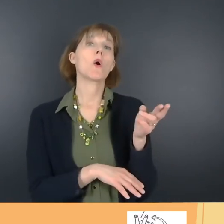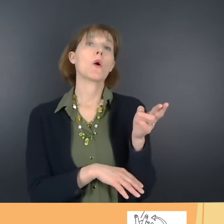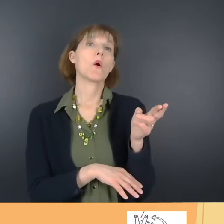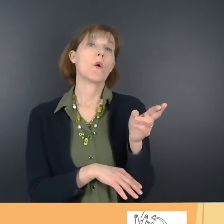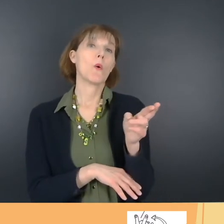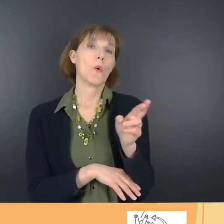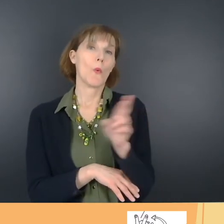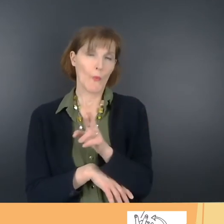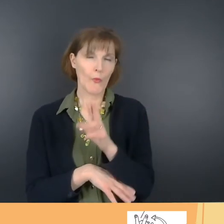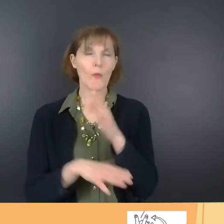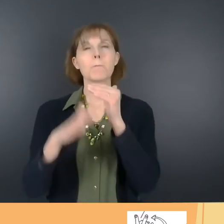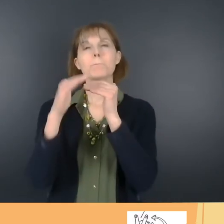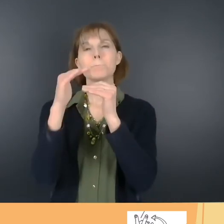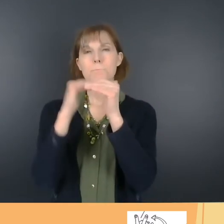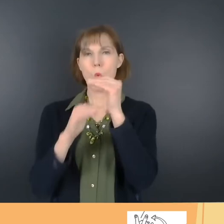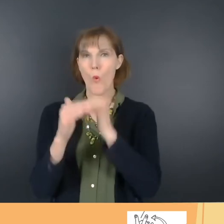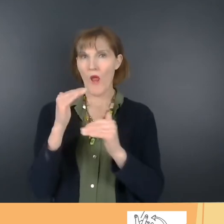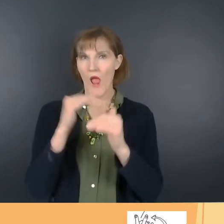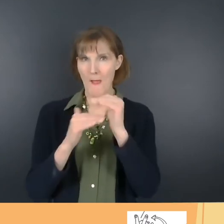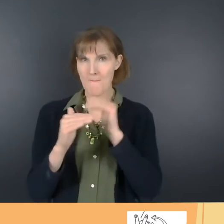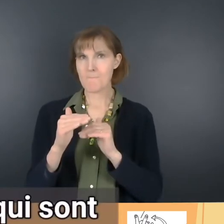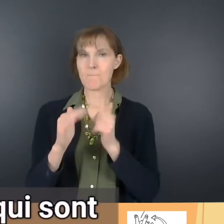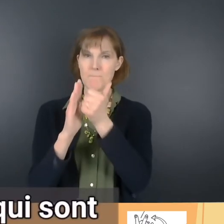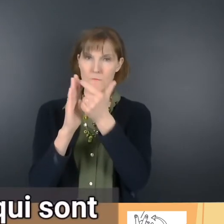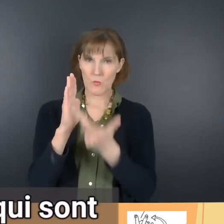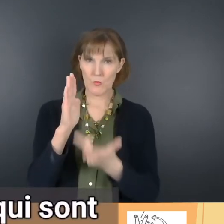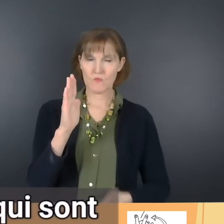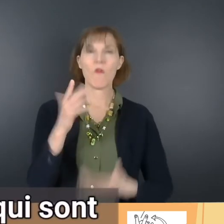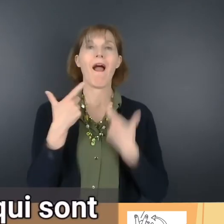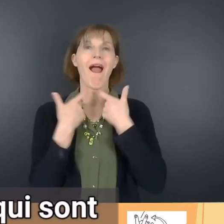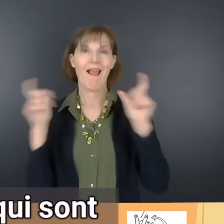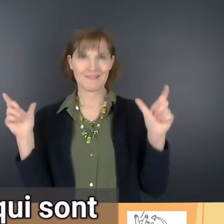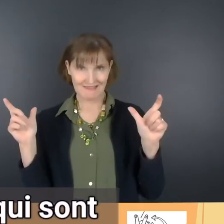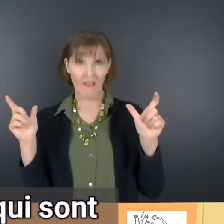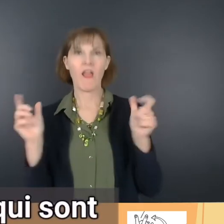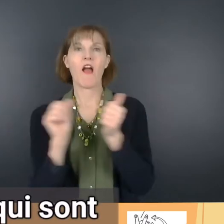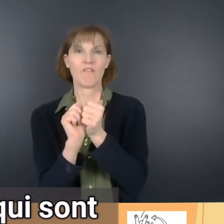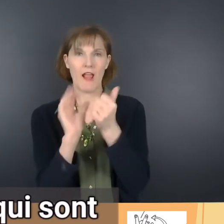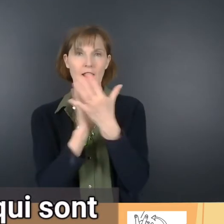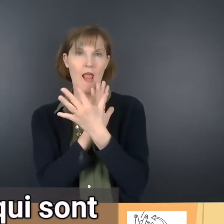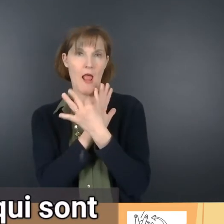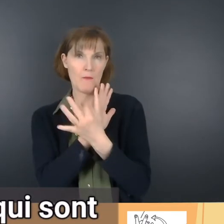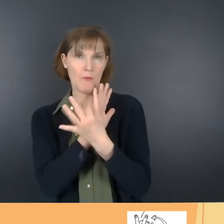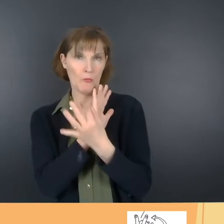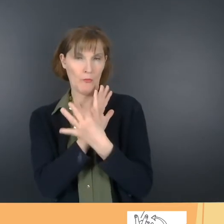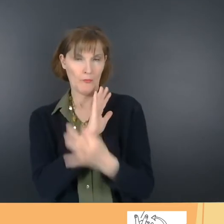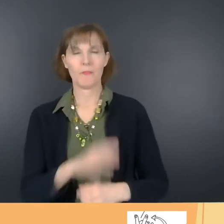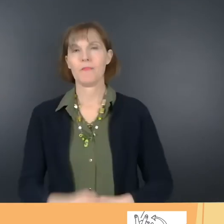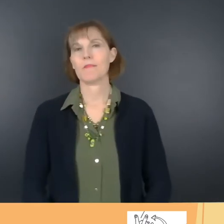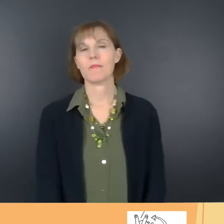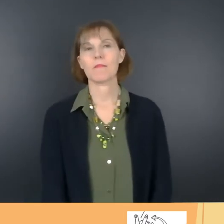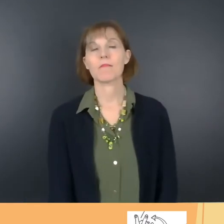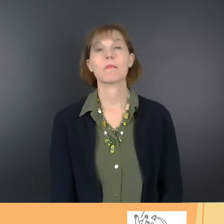Donc, je reviens sur les programmes qui sont accessibles en adhésion.